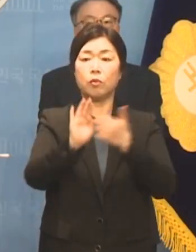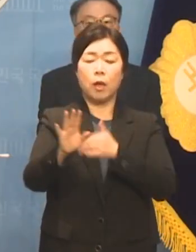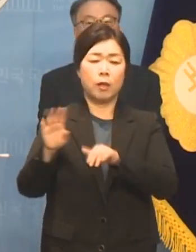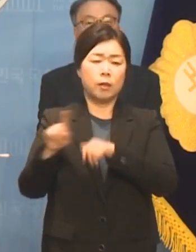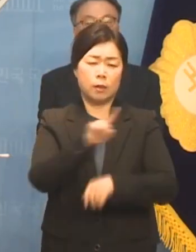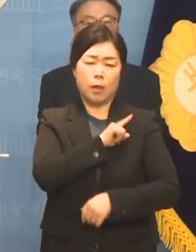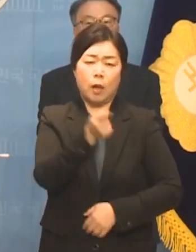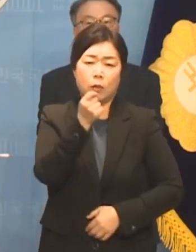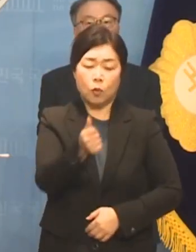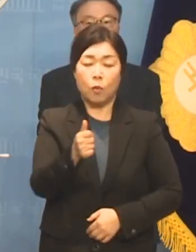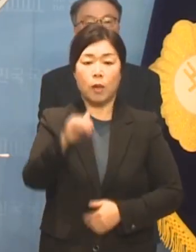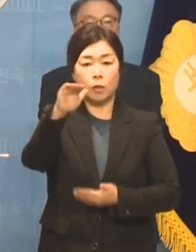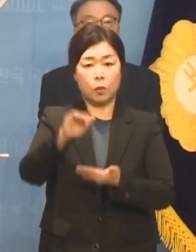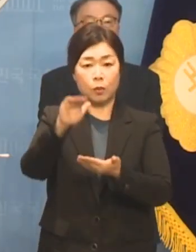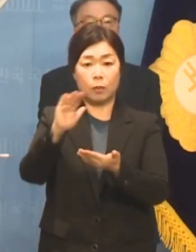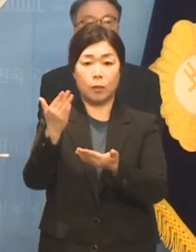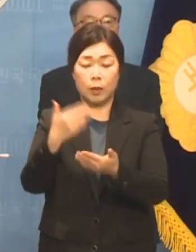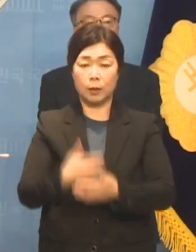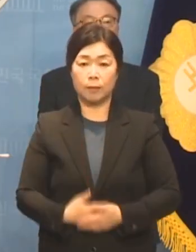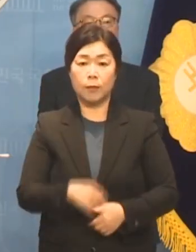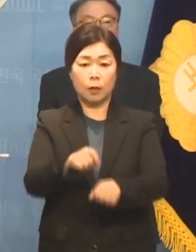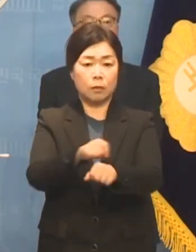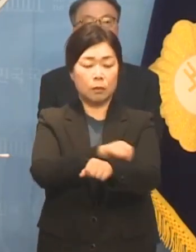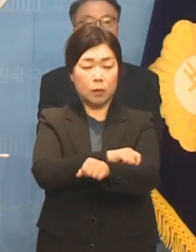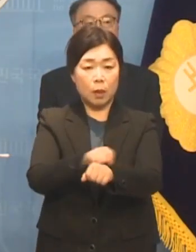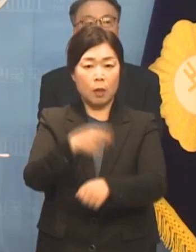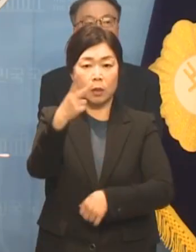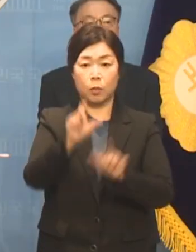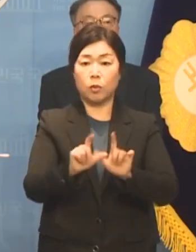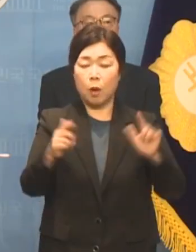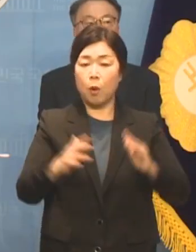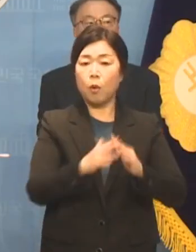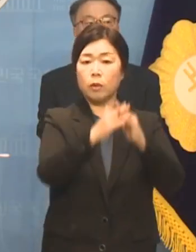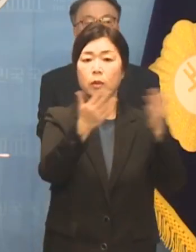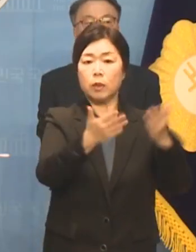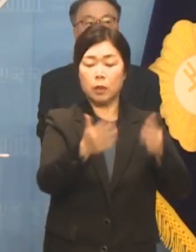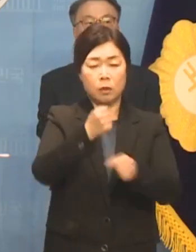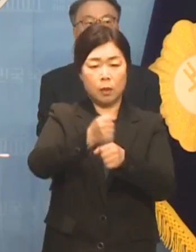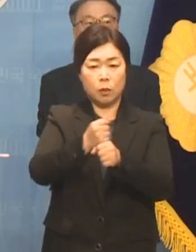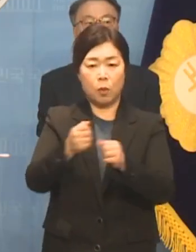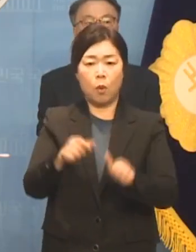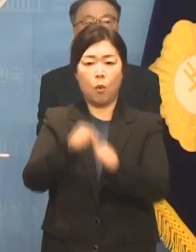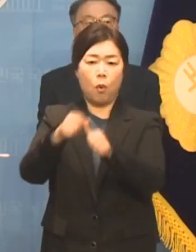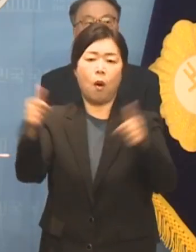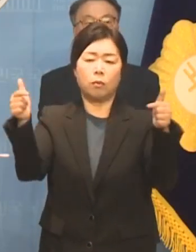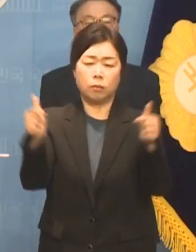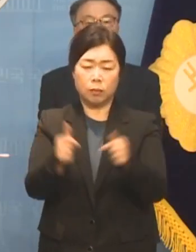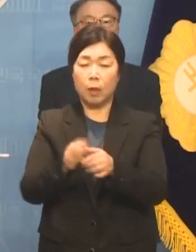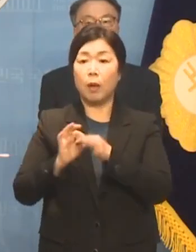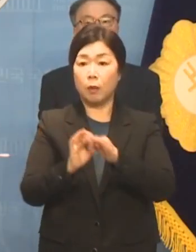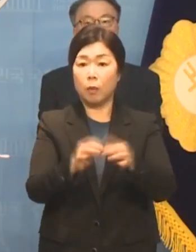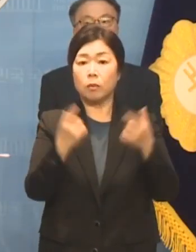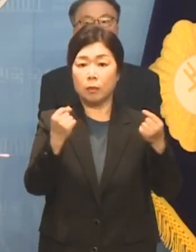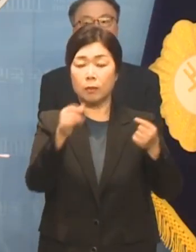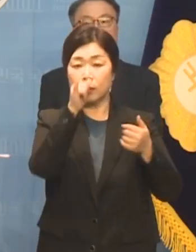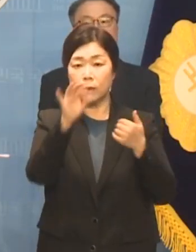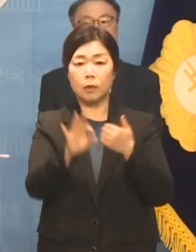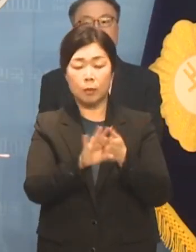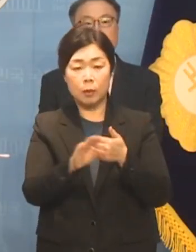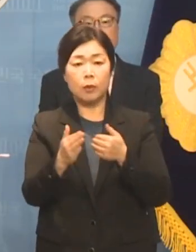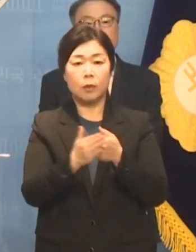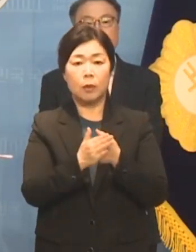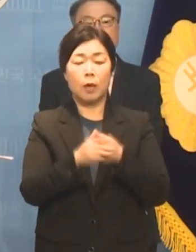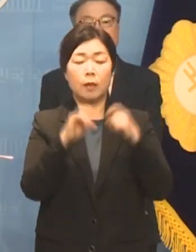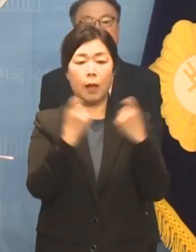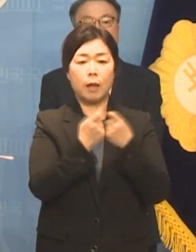작은 수준입니다. 특히 25년 건설업 및 제조업 고용 감소세가 지속되면 민간 일자리